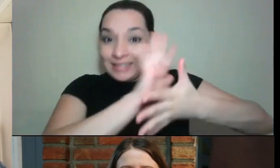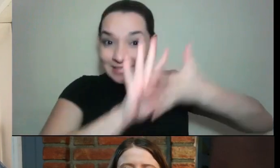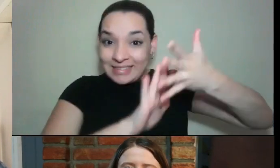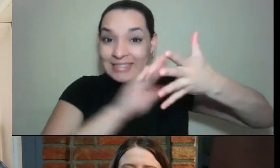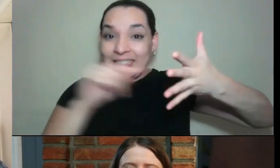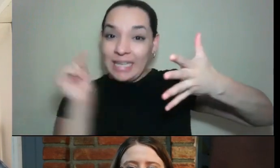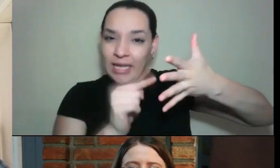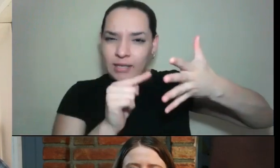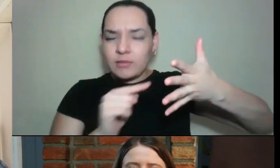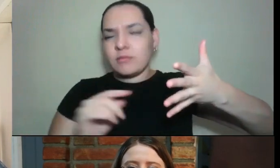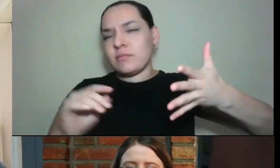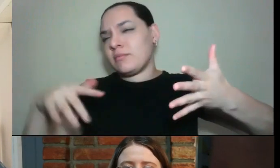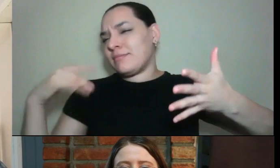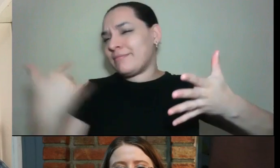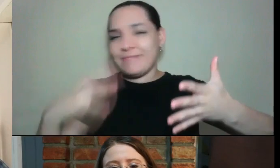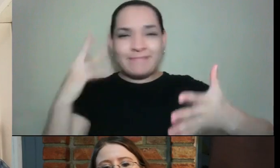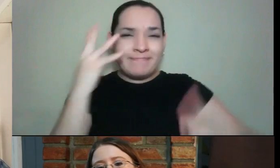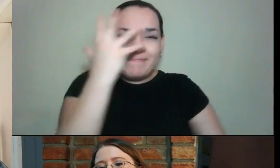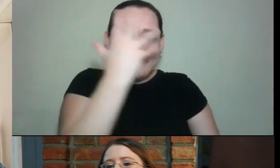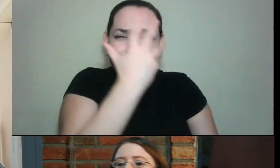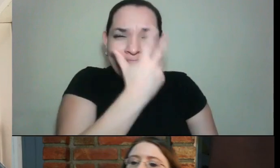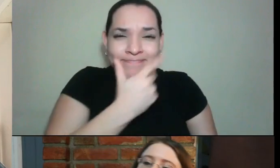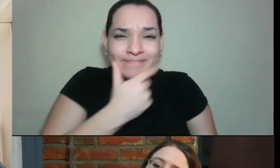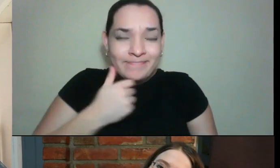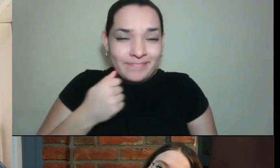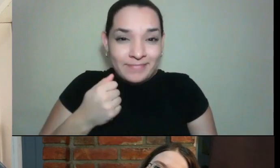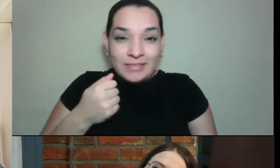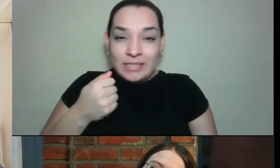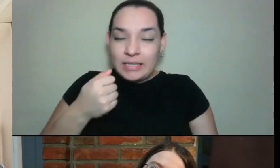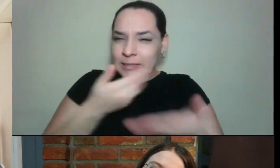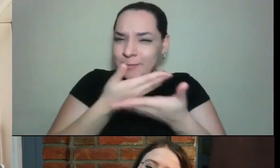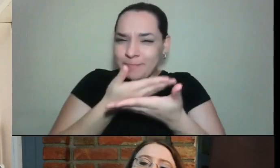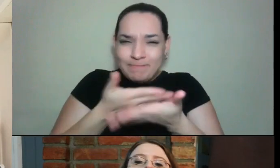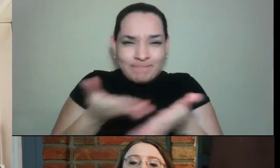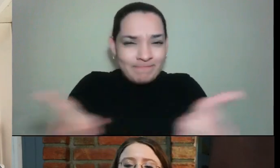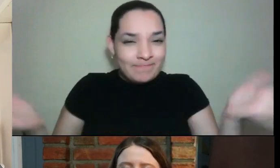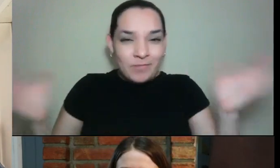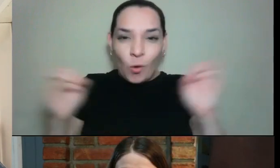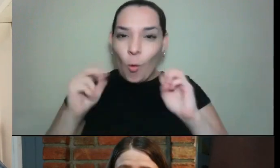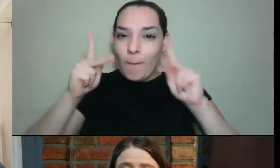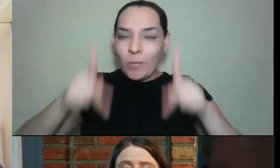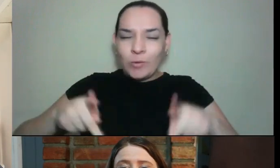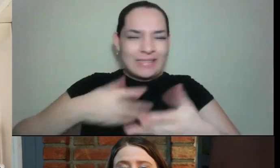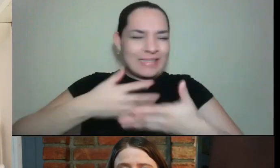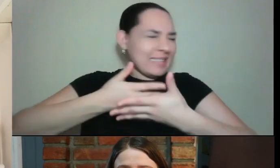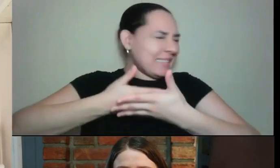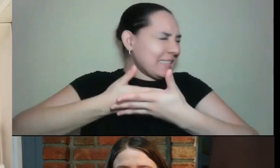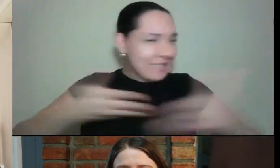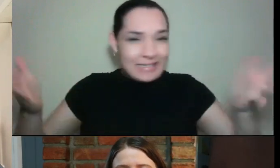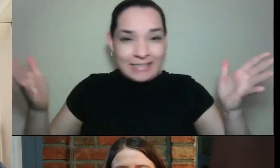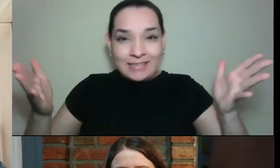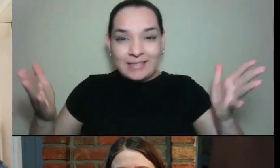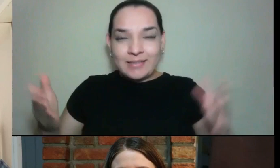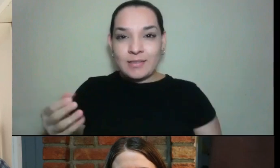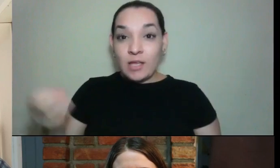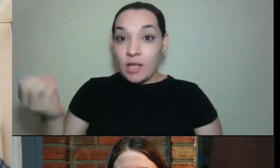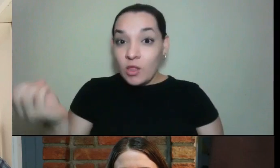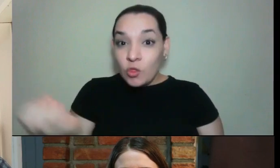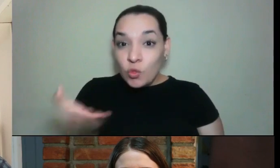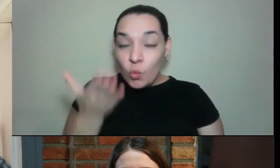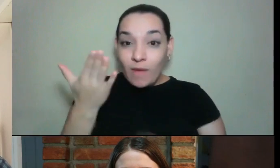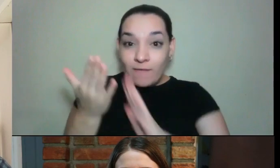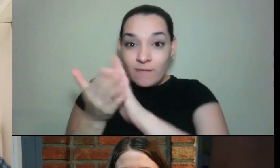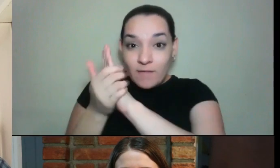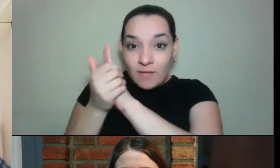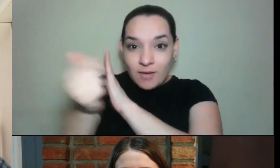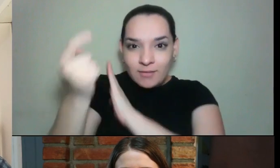La lengua de señas es maravillosa. Te abre un mundo de posibilidades inmensas. Te